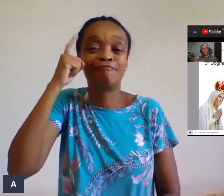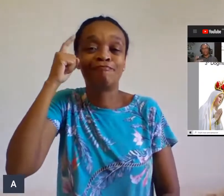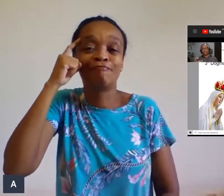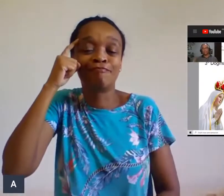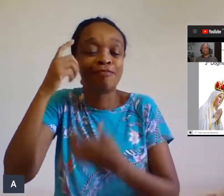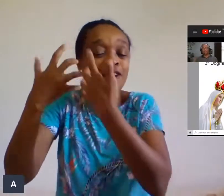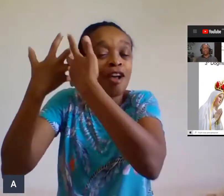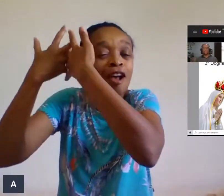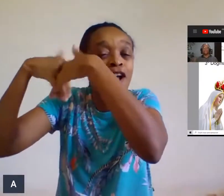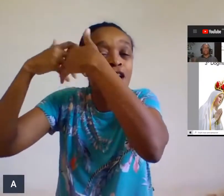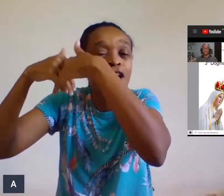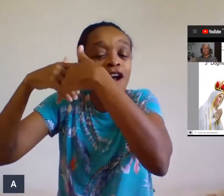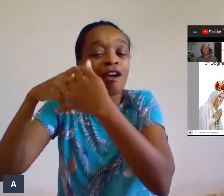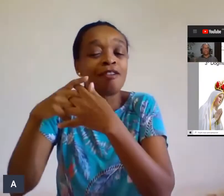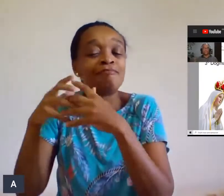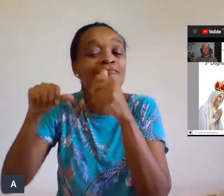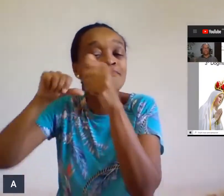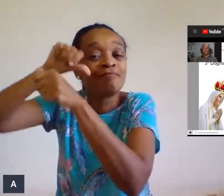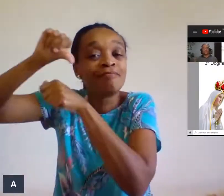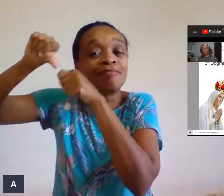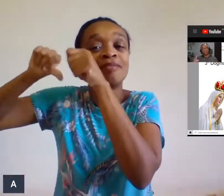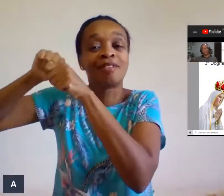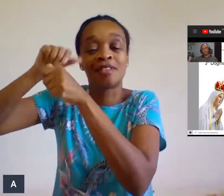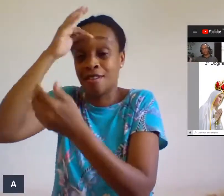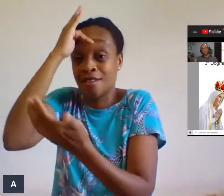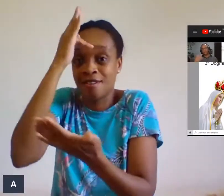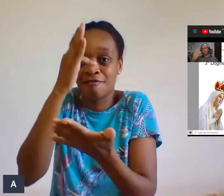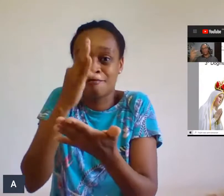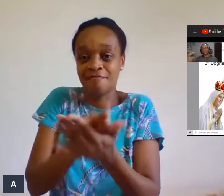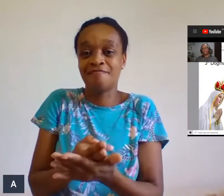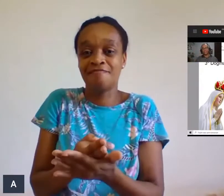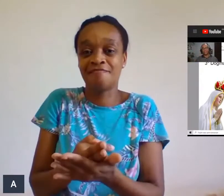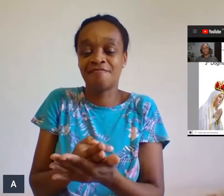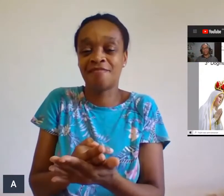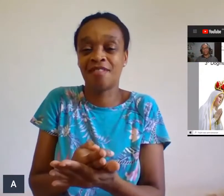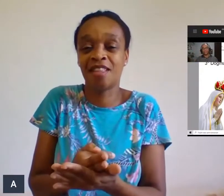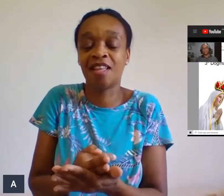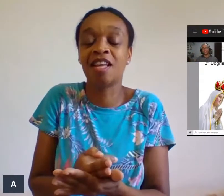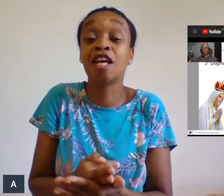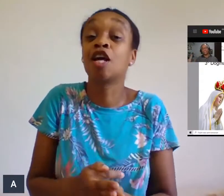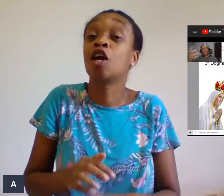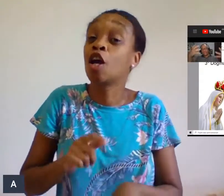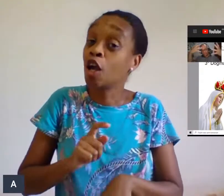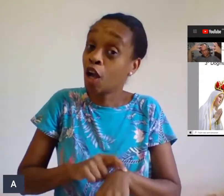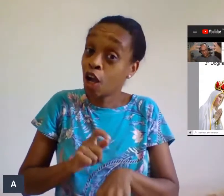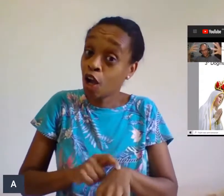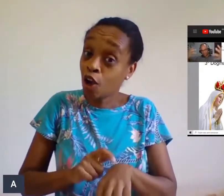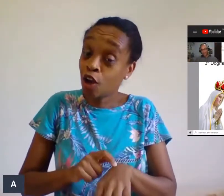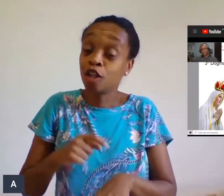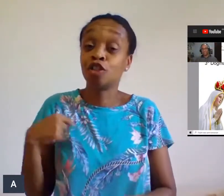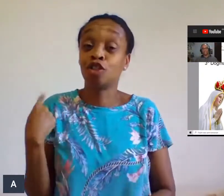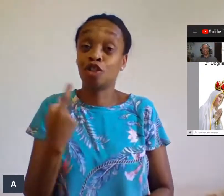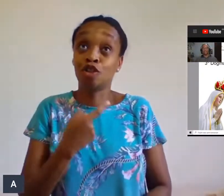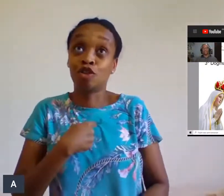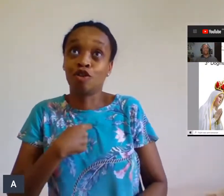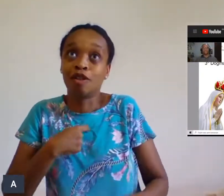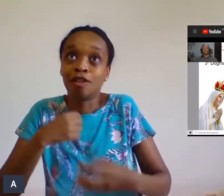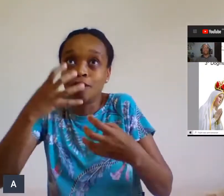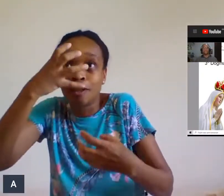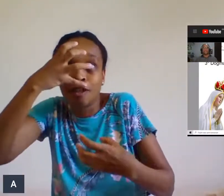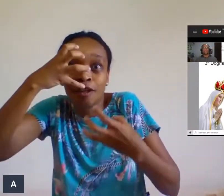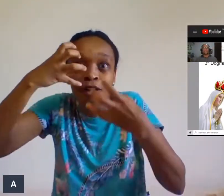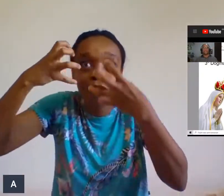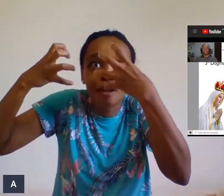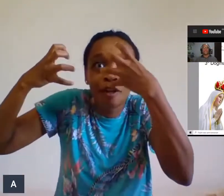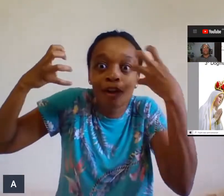da nossa postura diante da fé. É um momento, como eu disse no início, de tirarmos as vendas